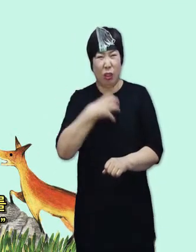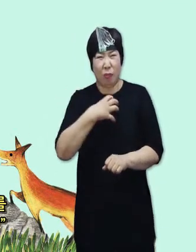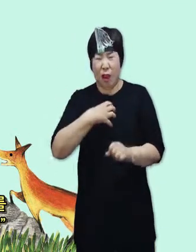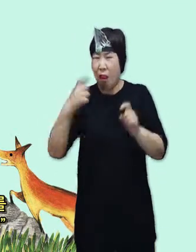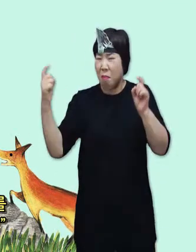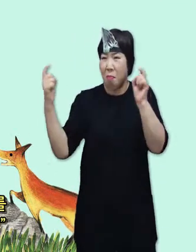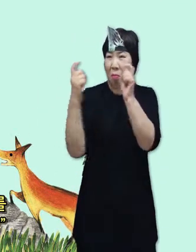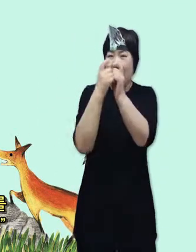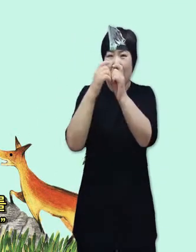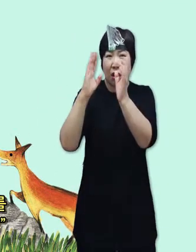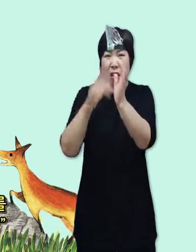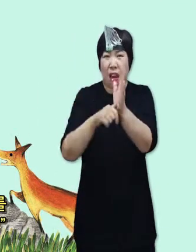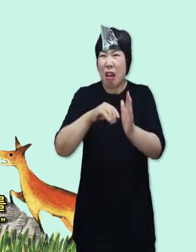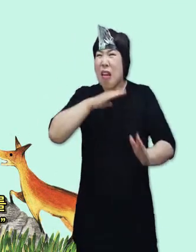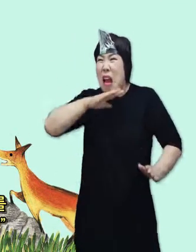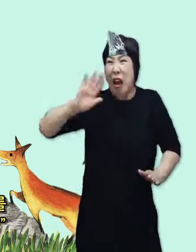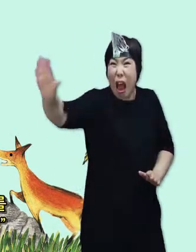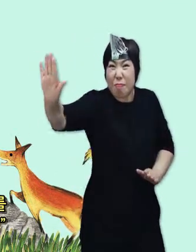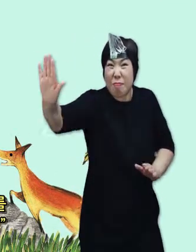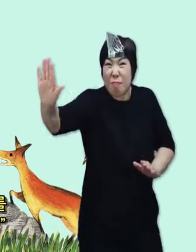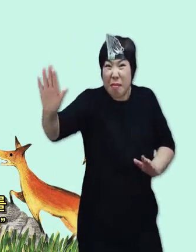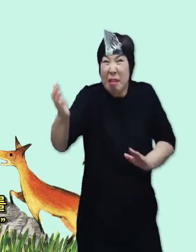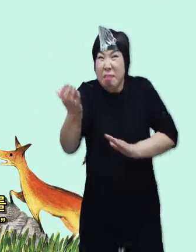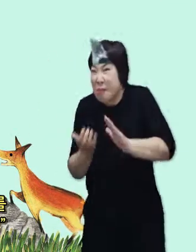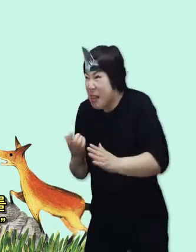갑자기 위험이 닥치면